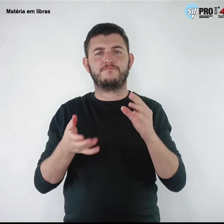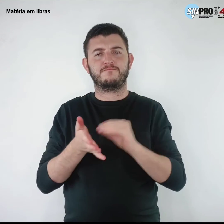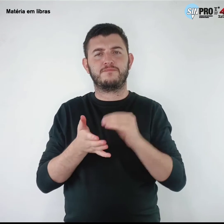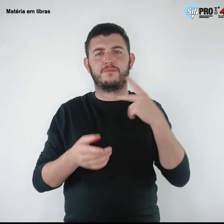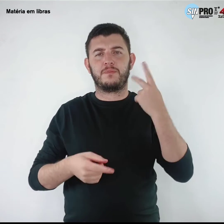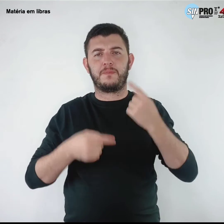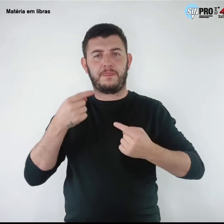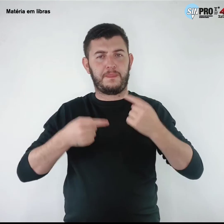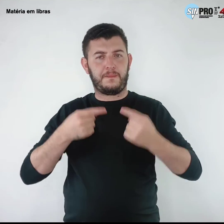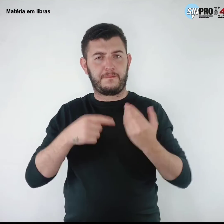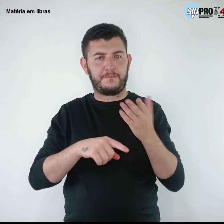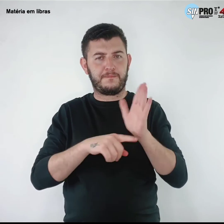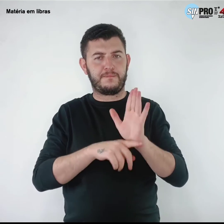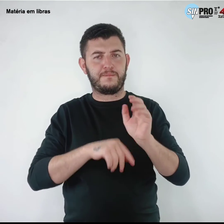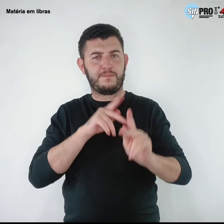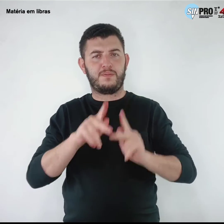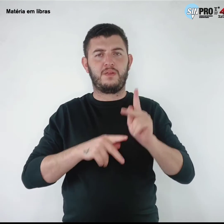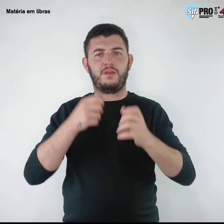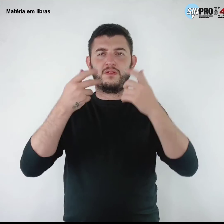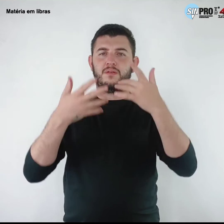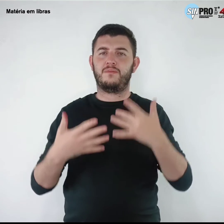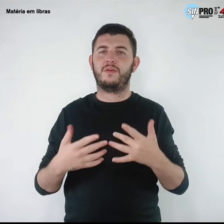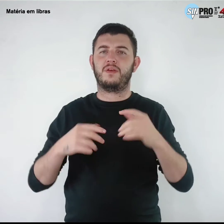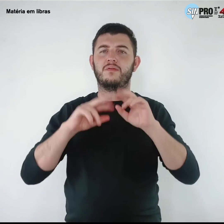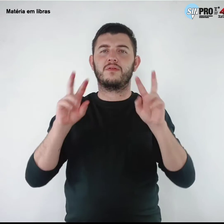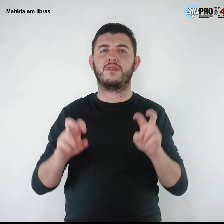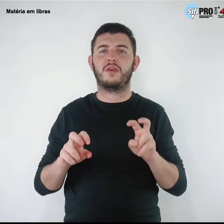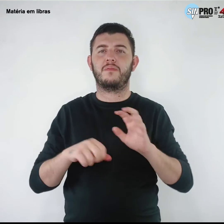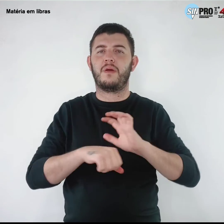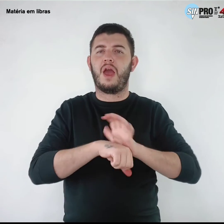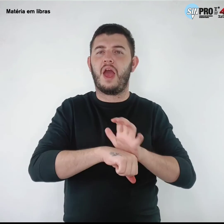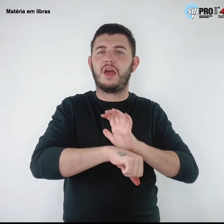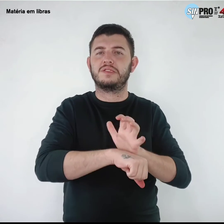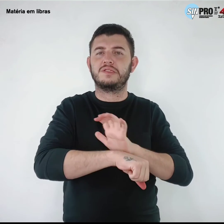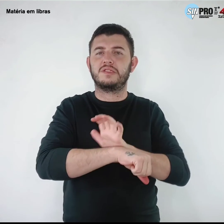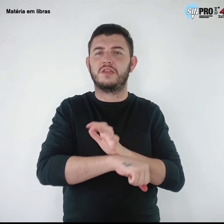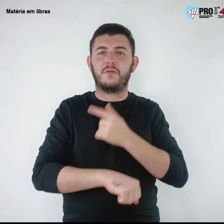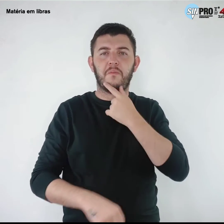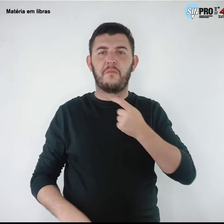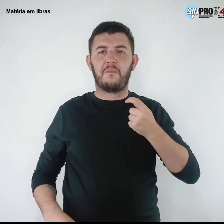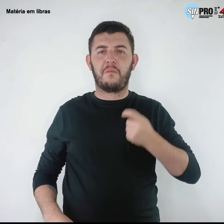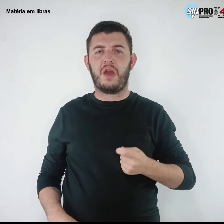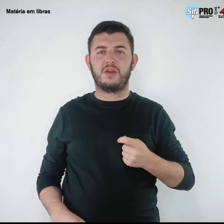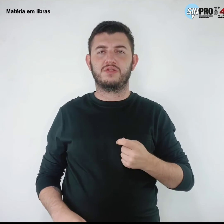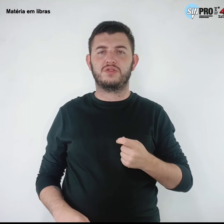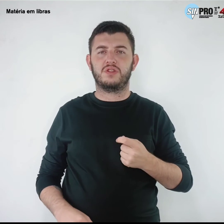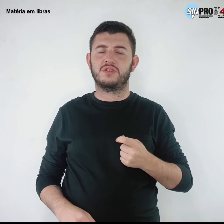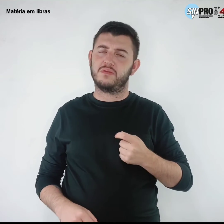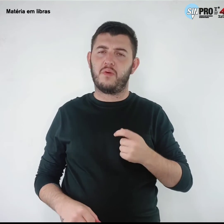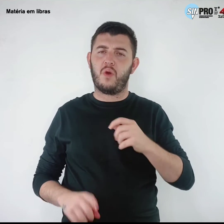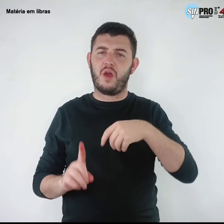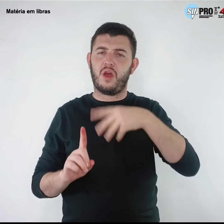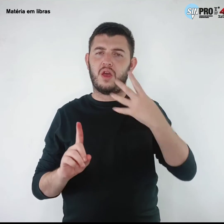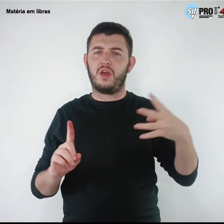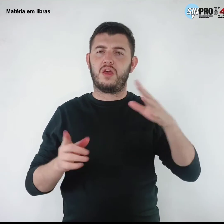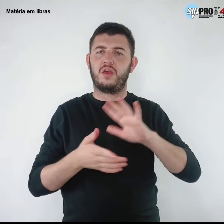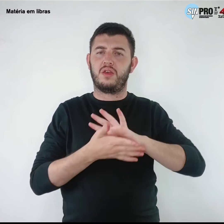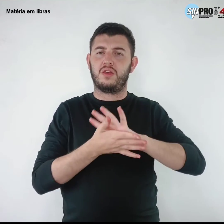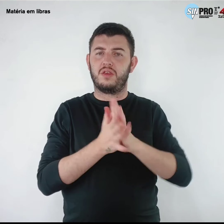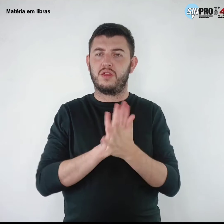políticas públicas que tratem sobre o racismo, o machismo, a homofobia, o